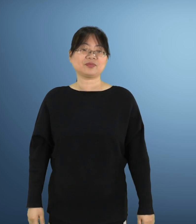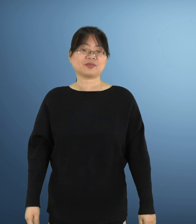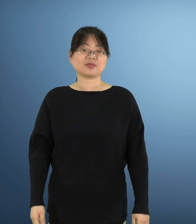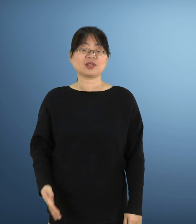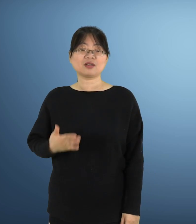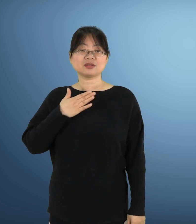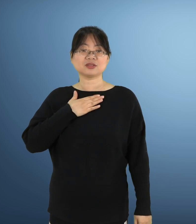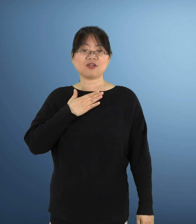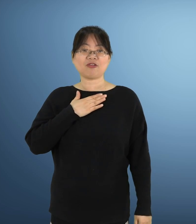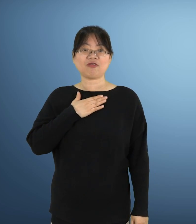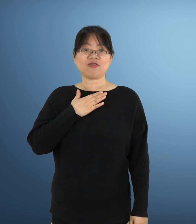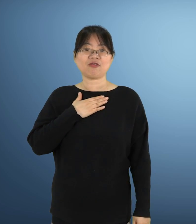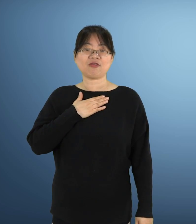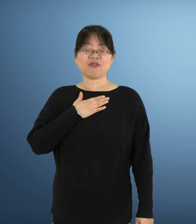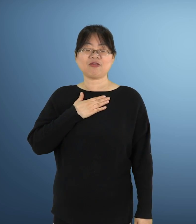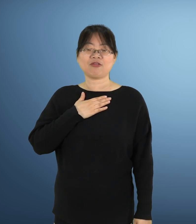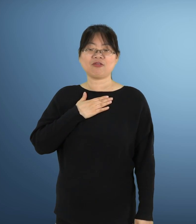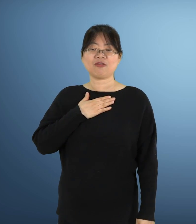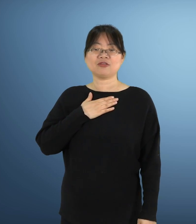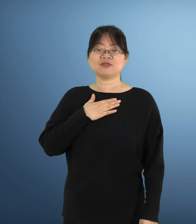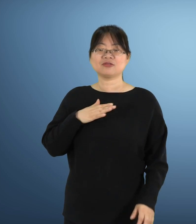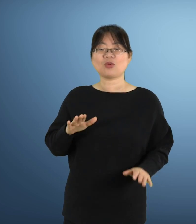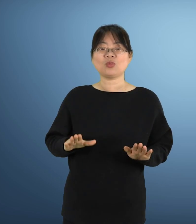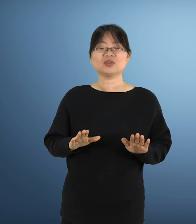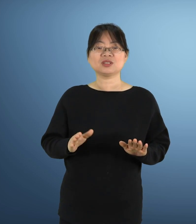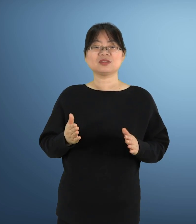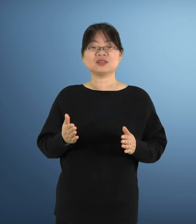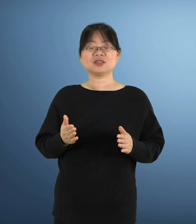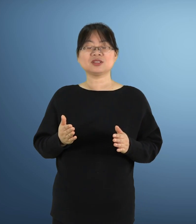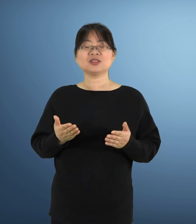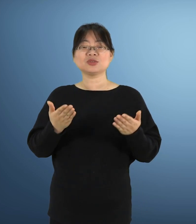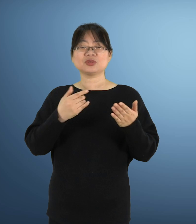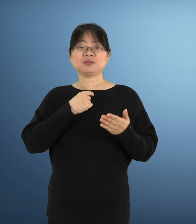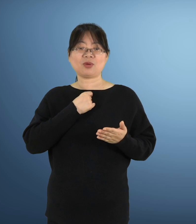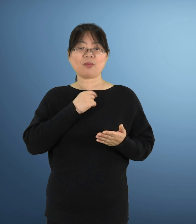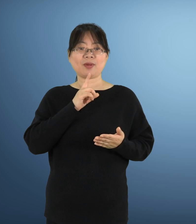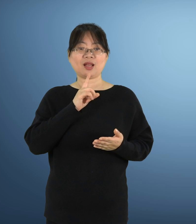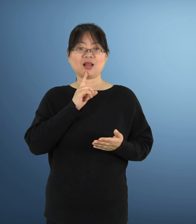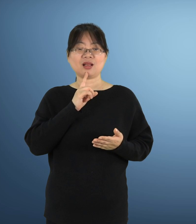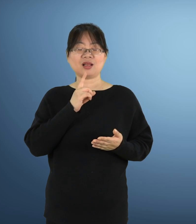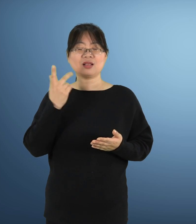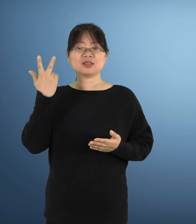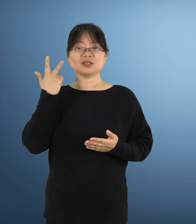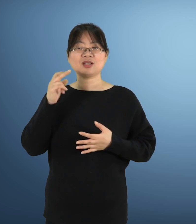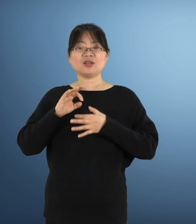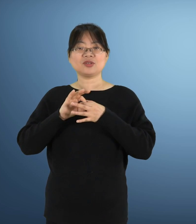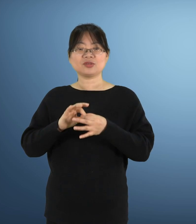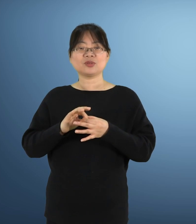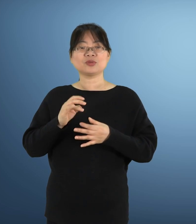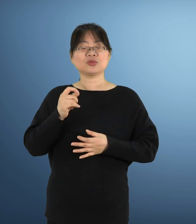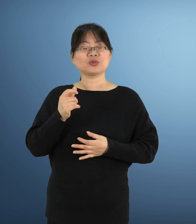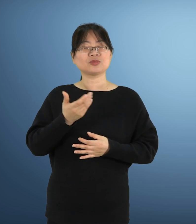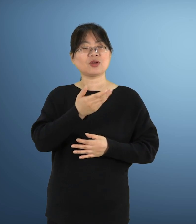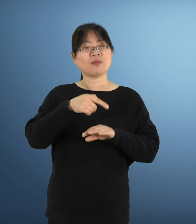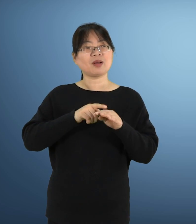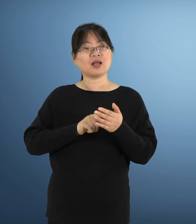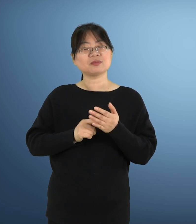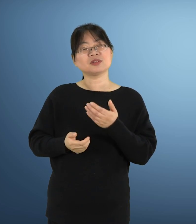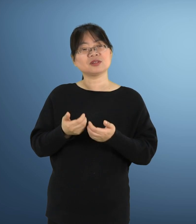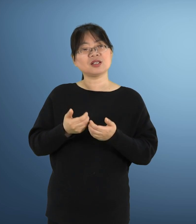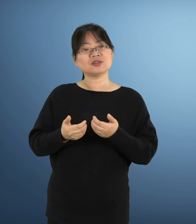저는 오늘 지난주에 이어서 조금 불편한 이야기를 하려고 합니다.